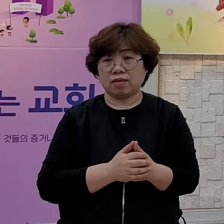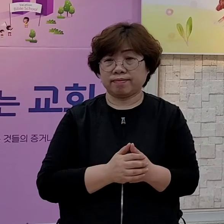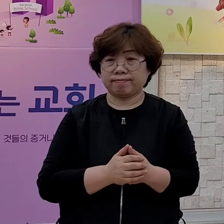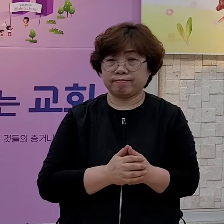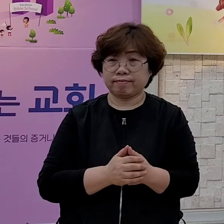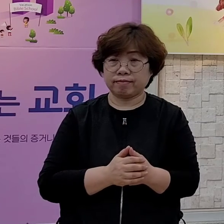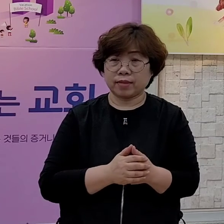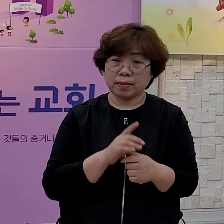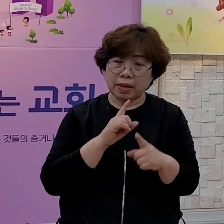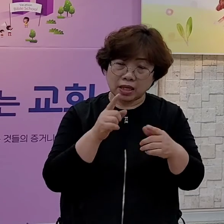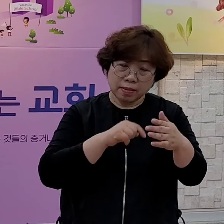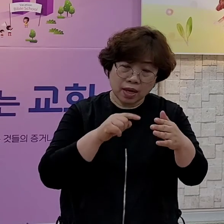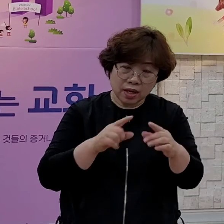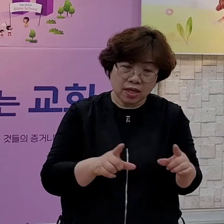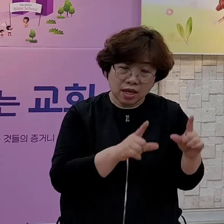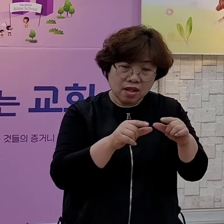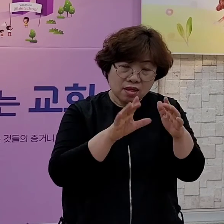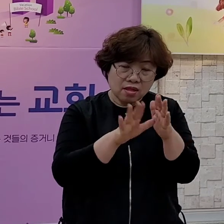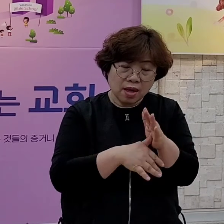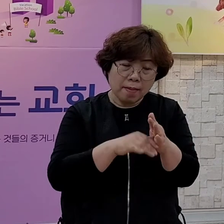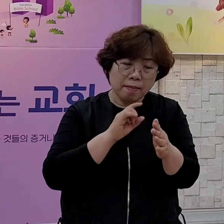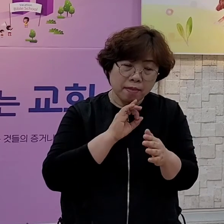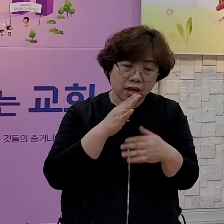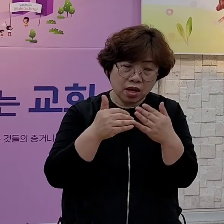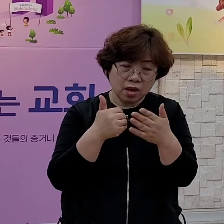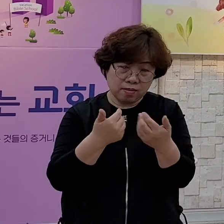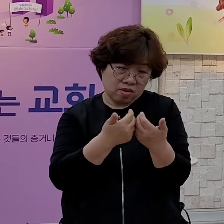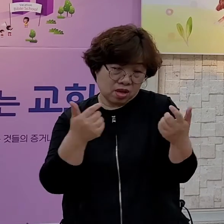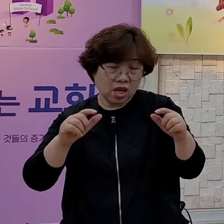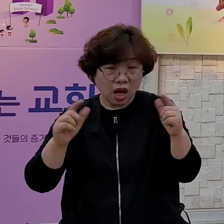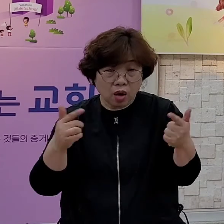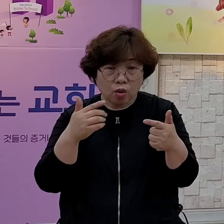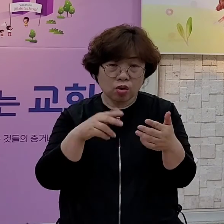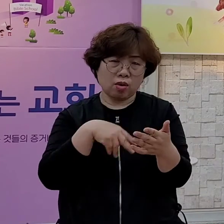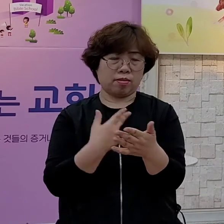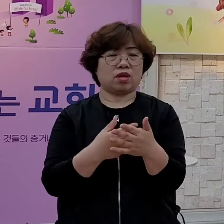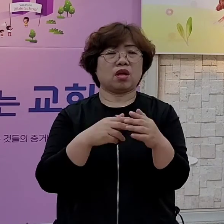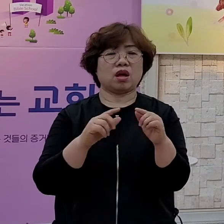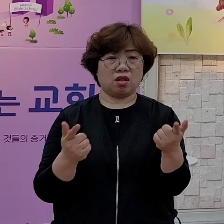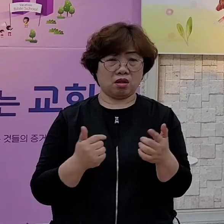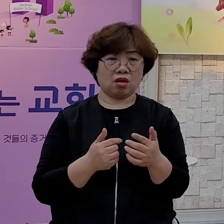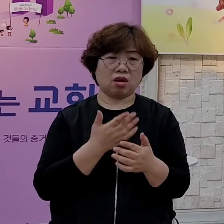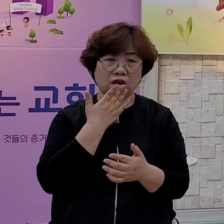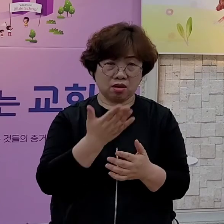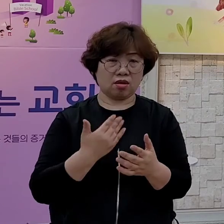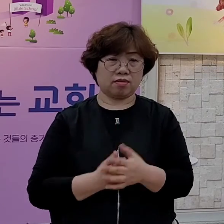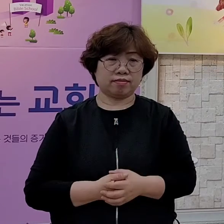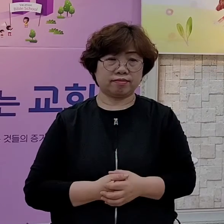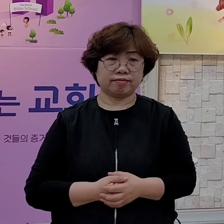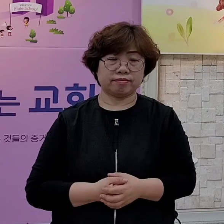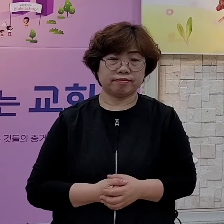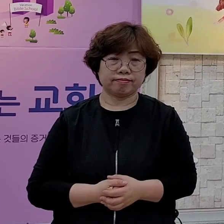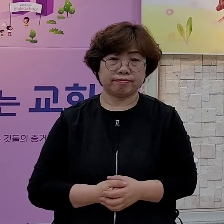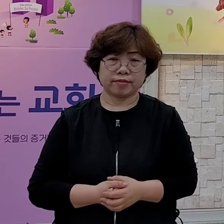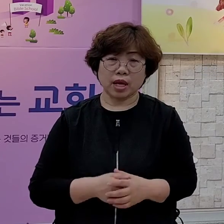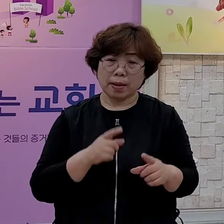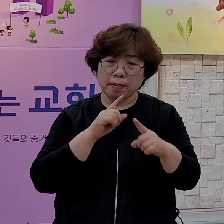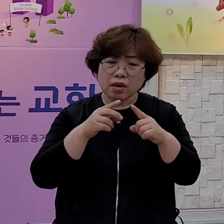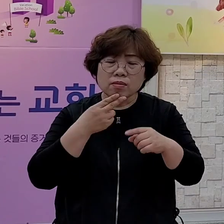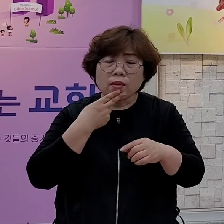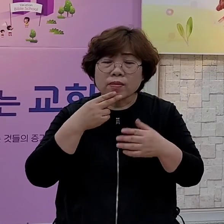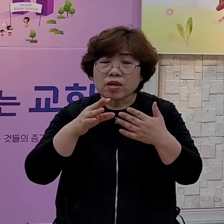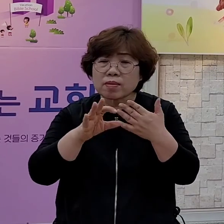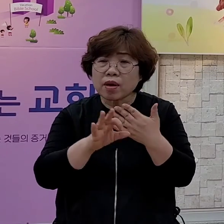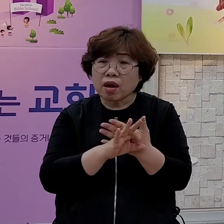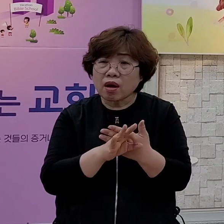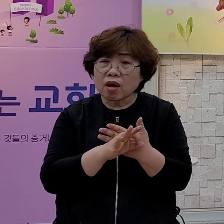아니하고 유혹에서 넘어지지 않는다라는 것을 보여주고 있는 메시지입니다. 여러분, 말씀이